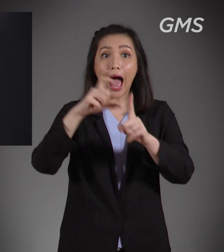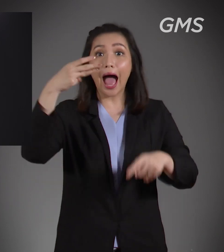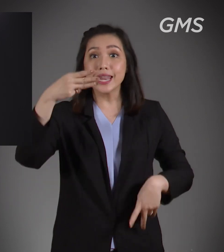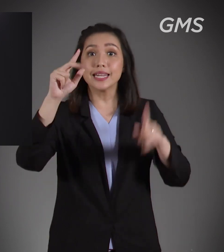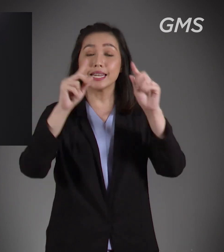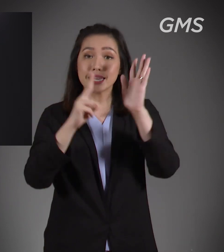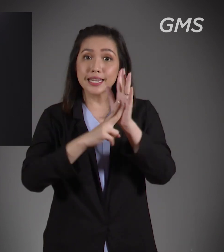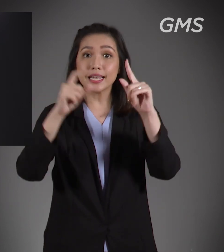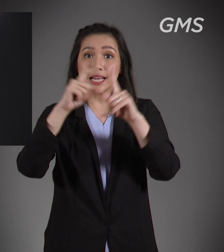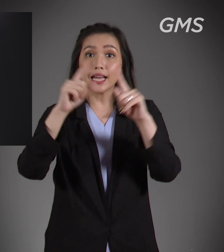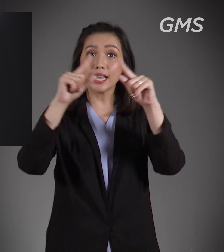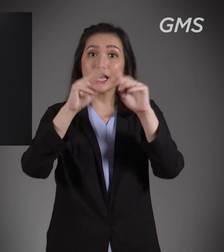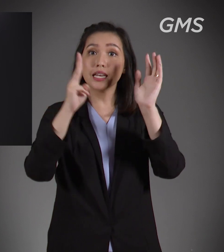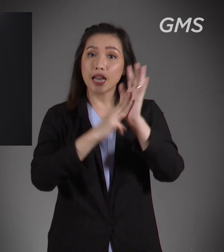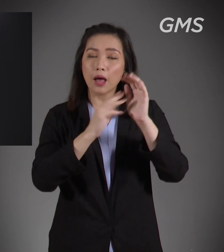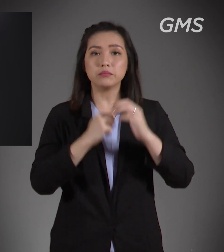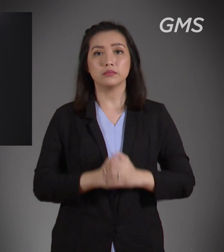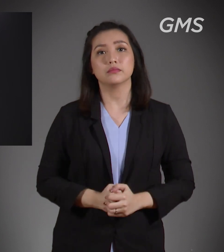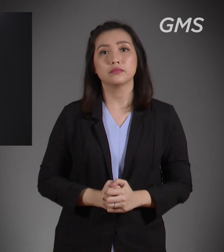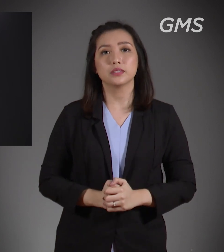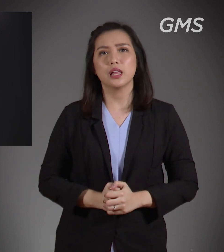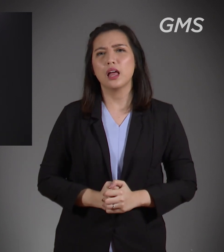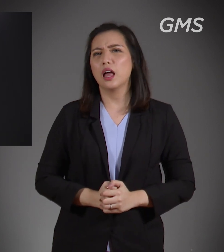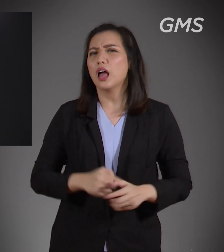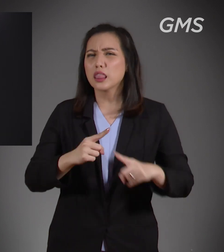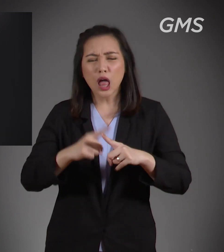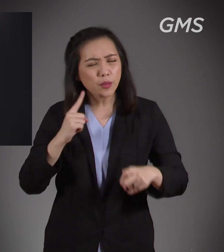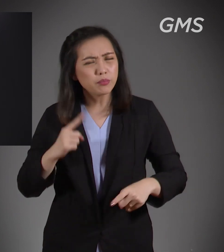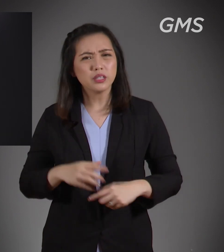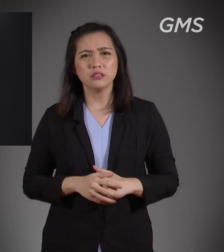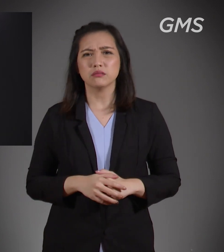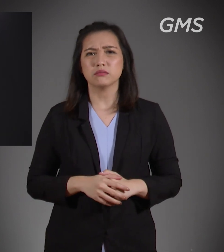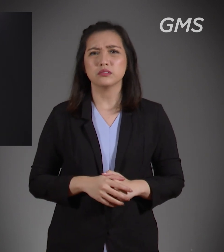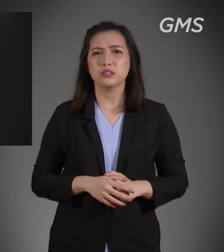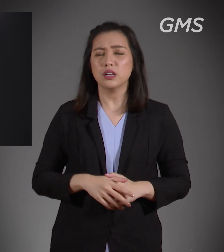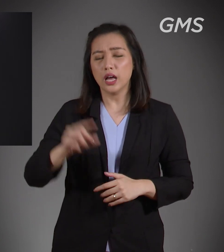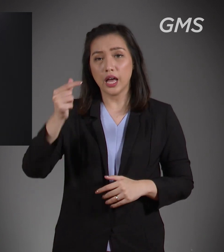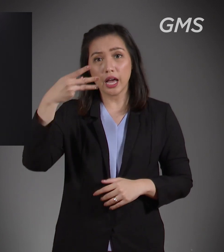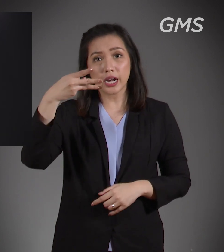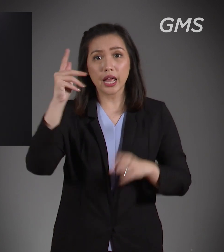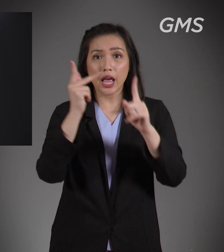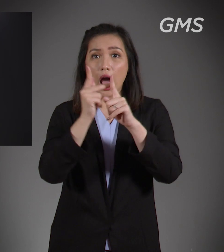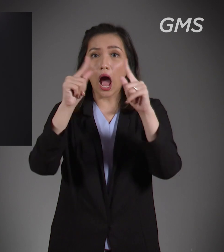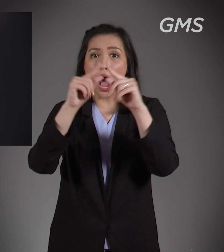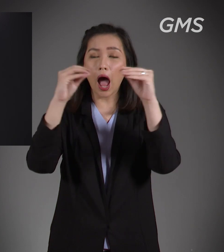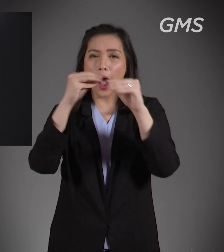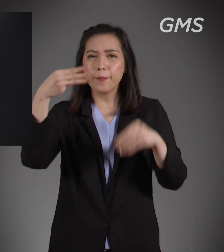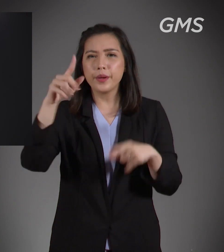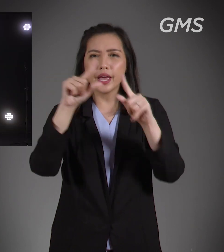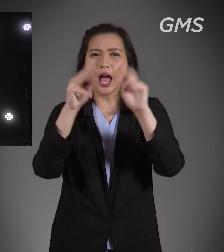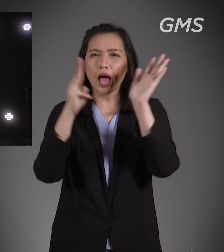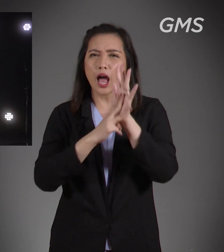Tapi isu itu gak pernah ditouch, gak pernah dijamah oleh Rehabeam. Isu awal di pasal 1, di ayat yang pertama